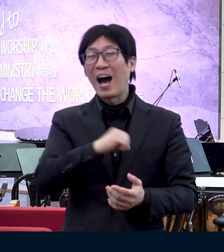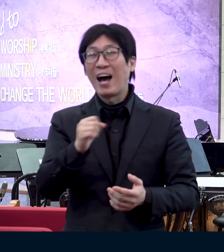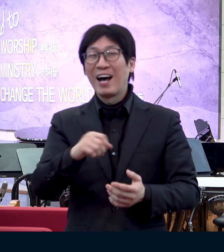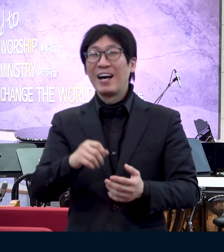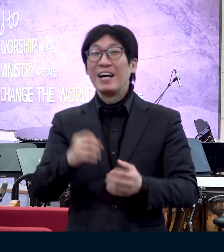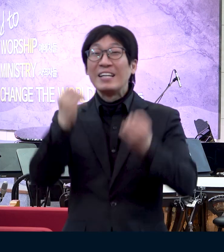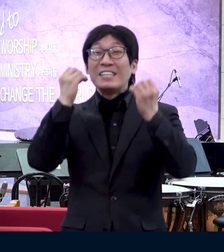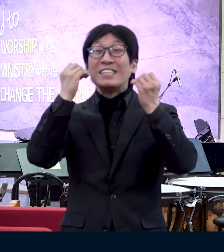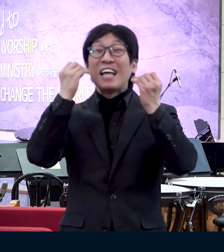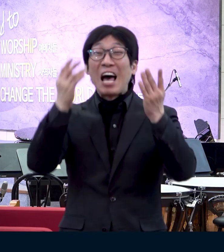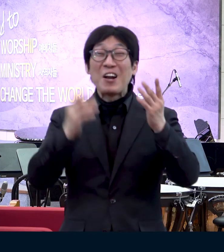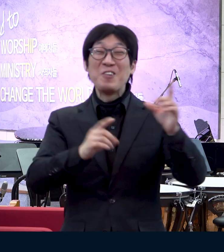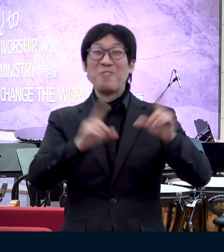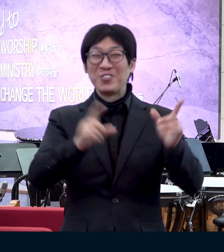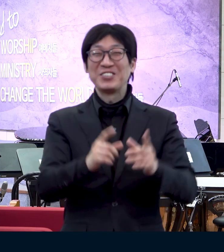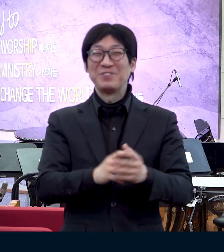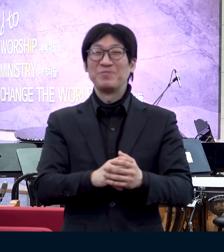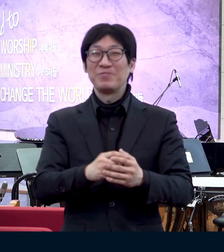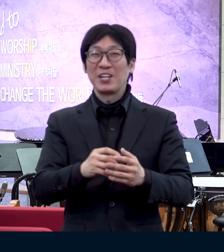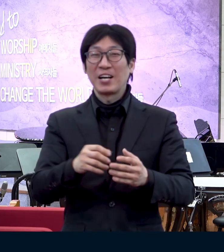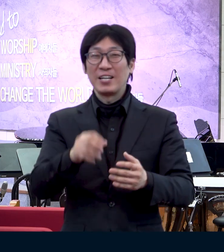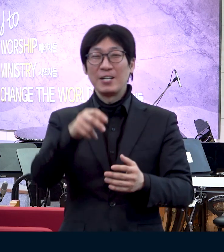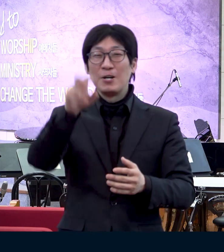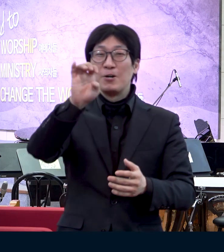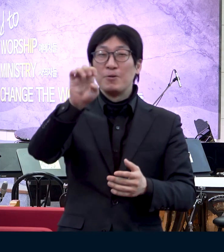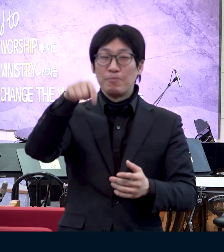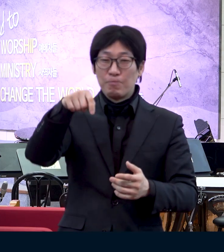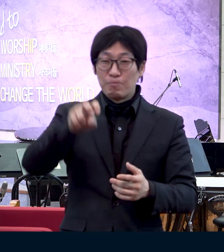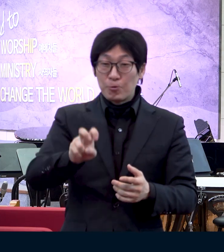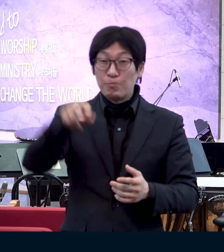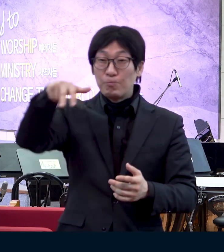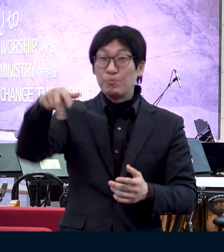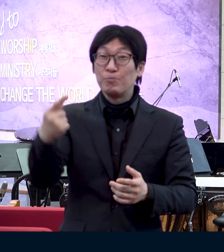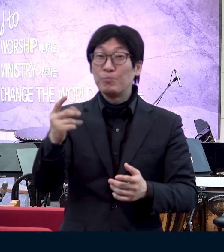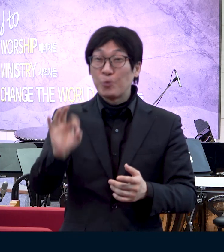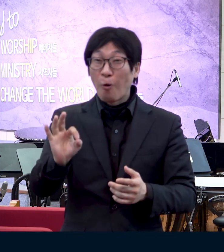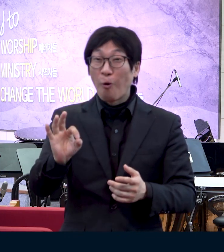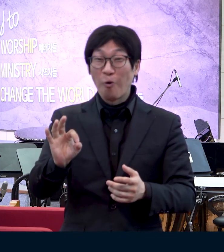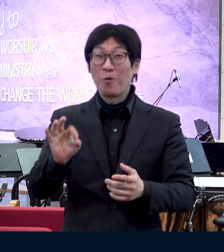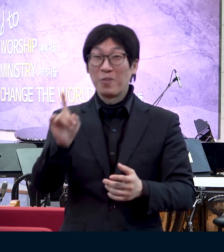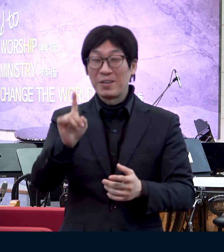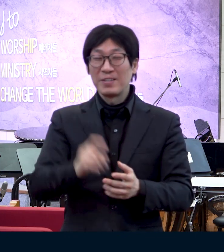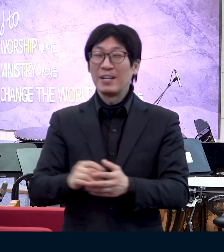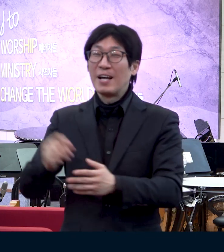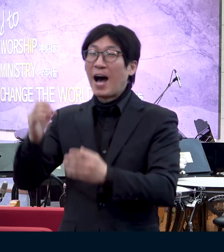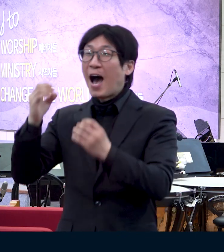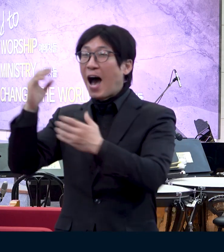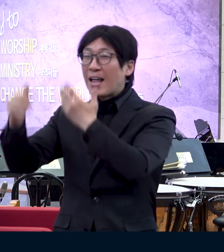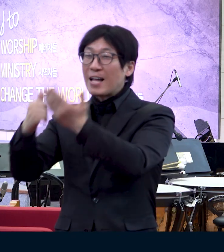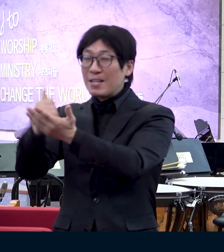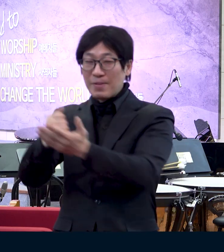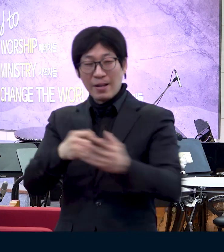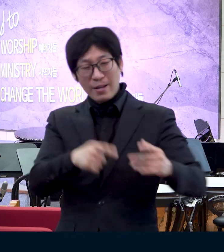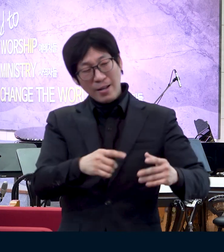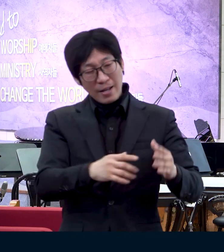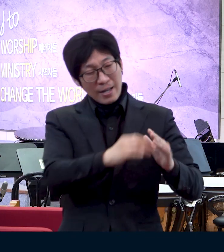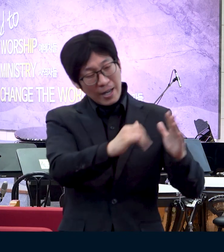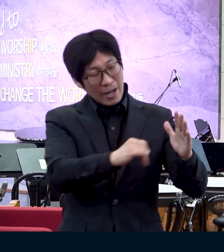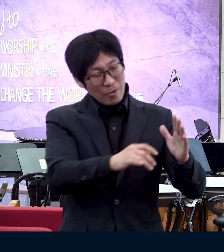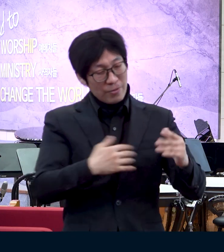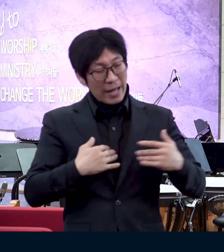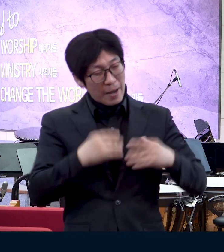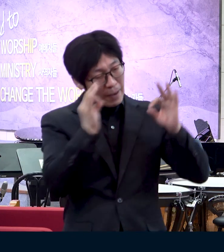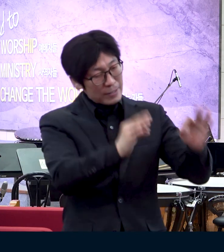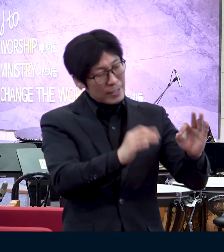특수품종인가 보다. 내가 이해가 안 되니까. 하나님이 아주 특별한 특수작물을 심으셨나 보다.